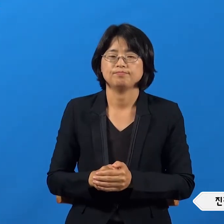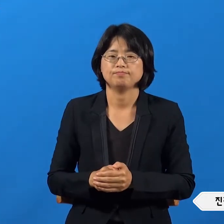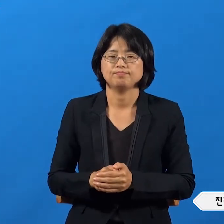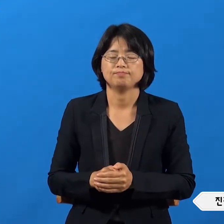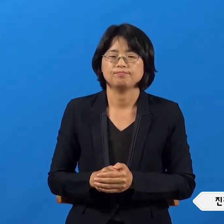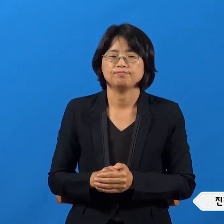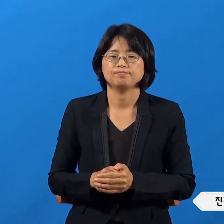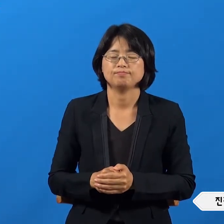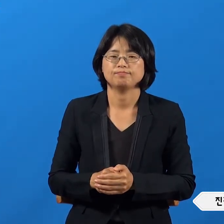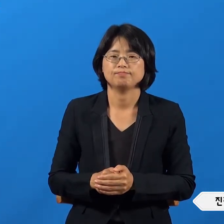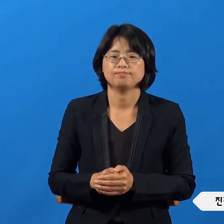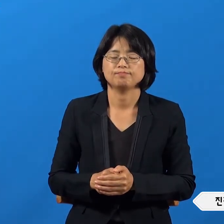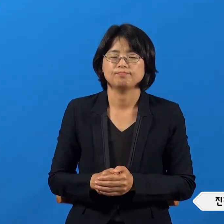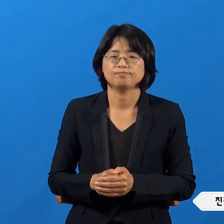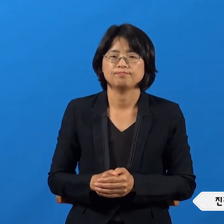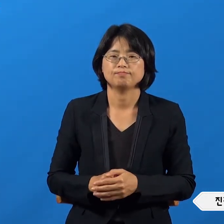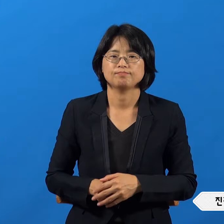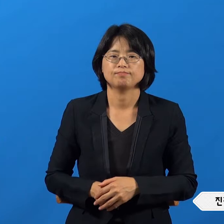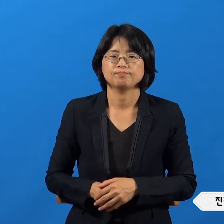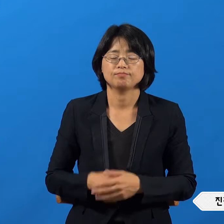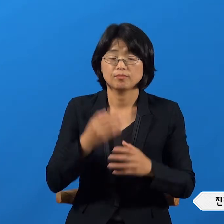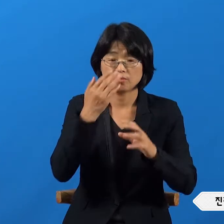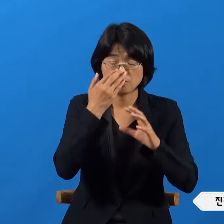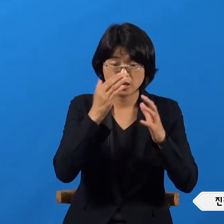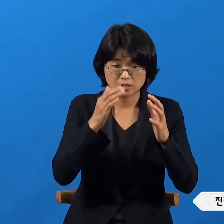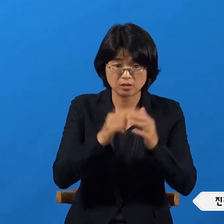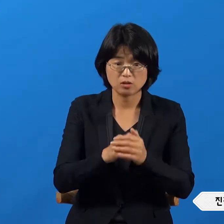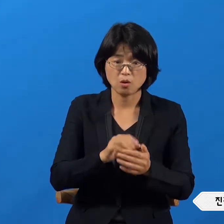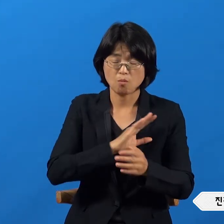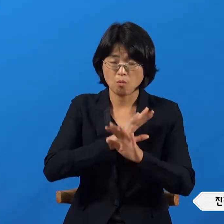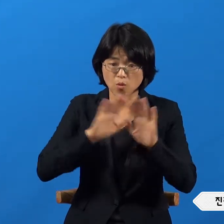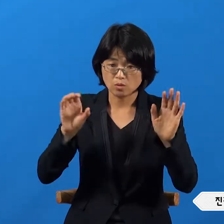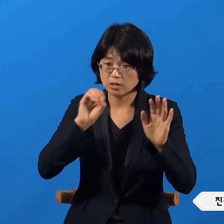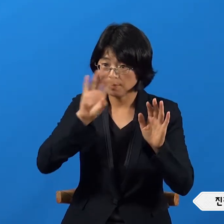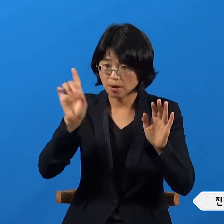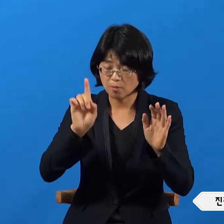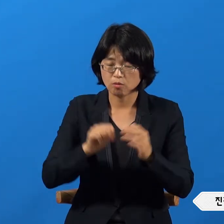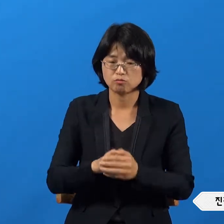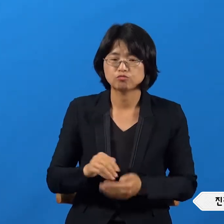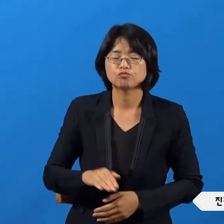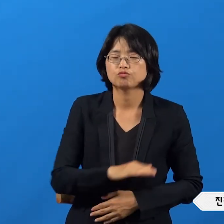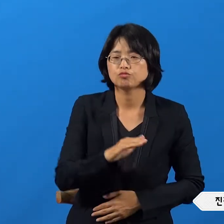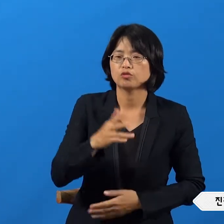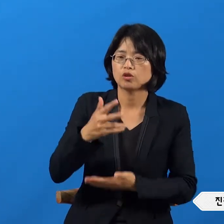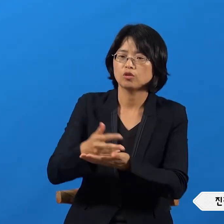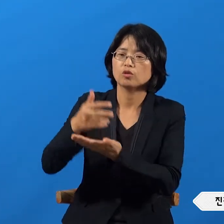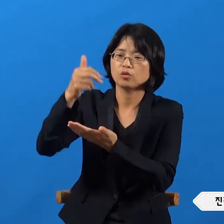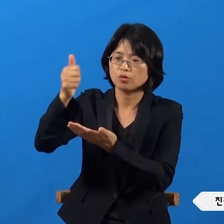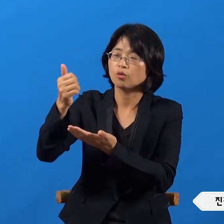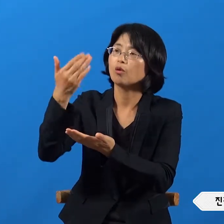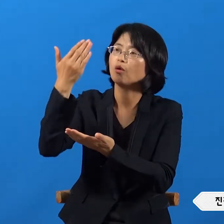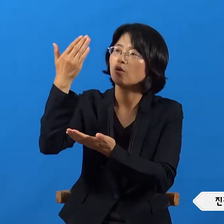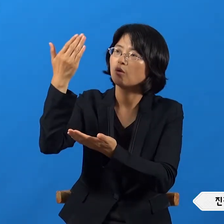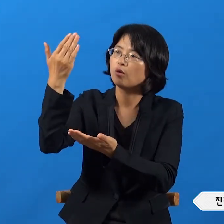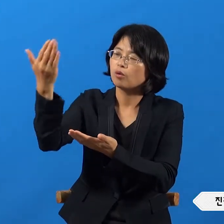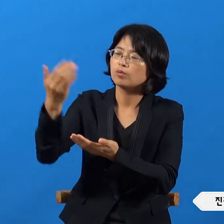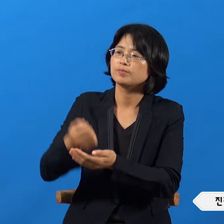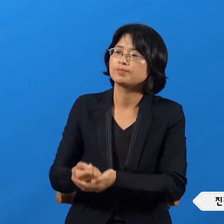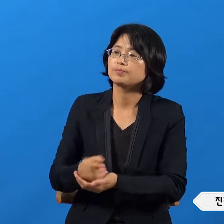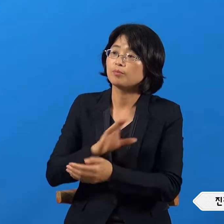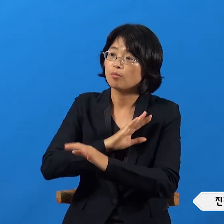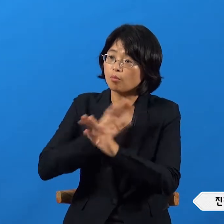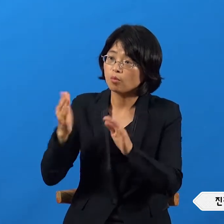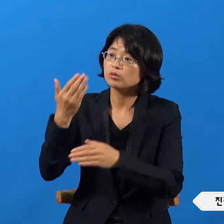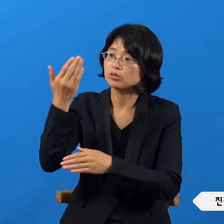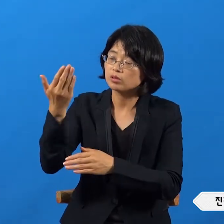백성이 모세에게 이르러 말하되 우리가 여호와와 당신을 향하여 원망함으로